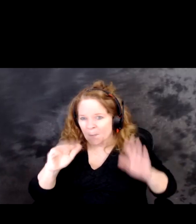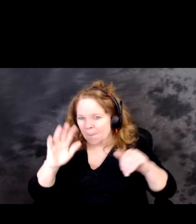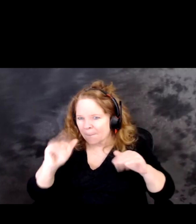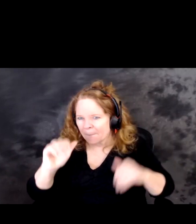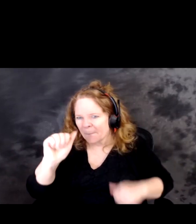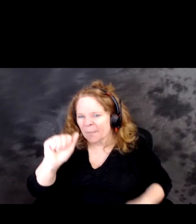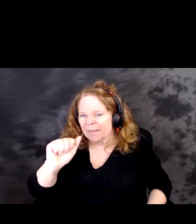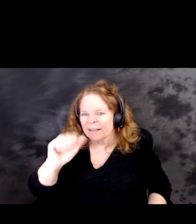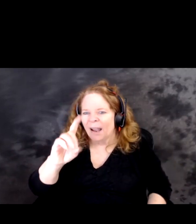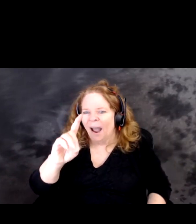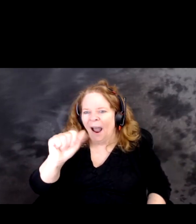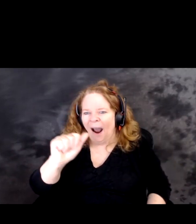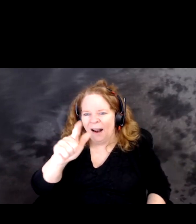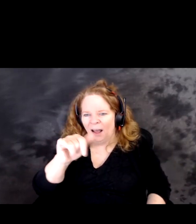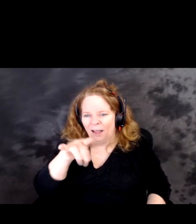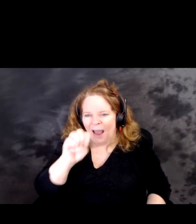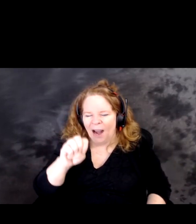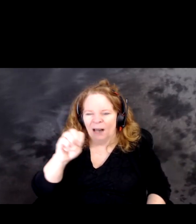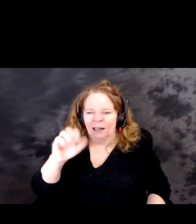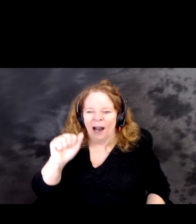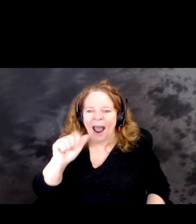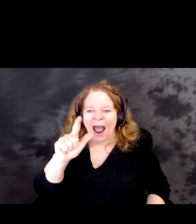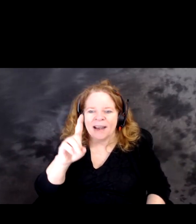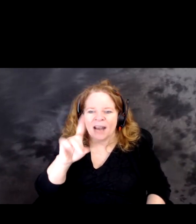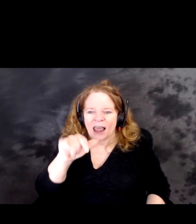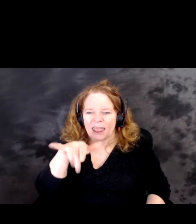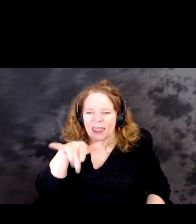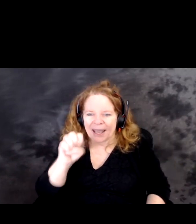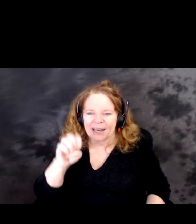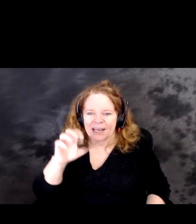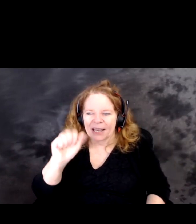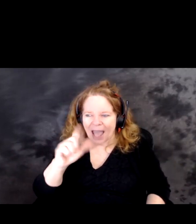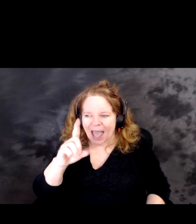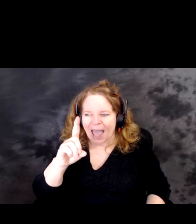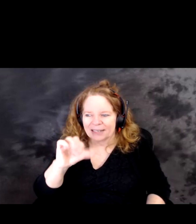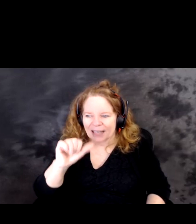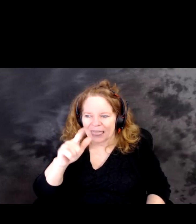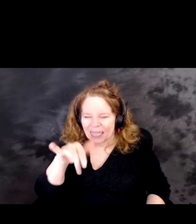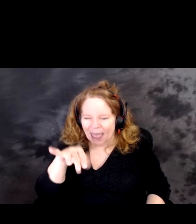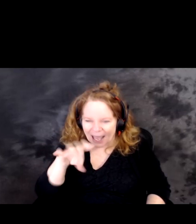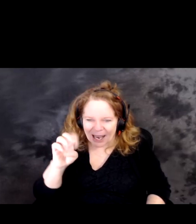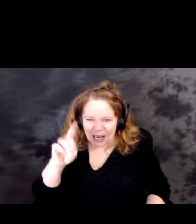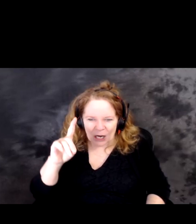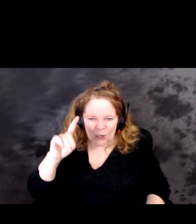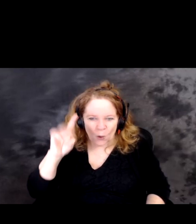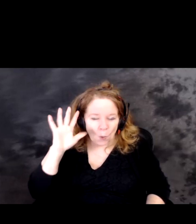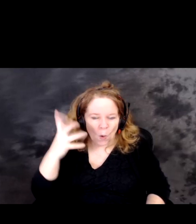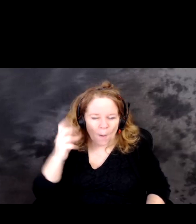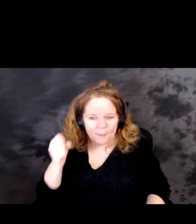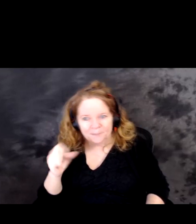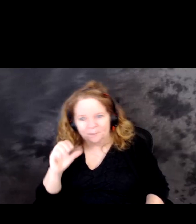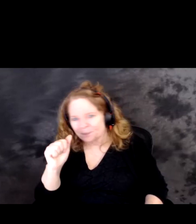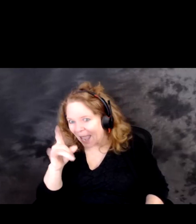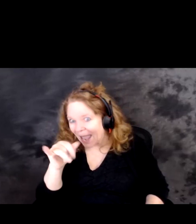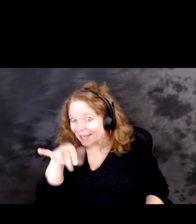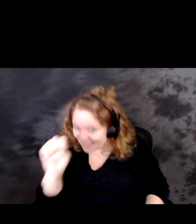Adelaide, adiós, adiós, adiós, Adelaide, adiós, adiós, adiós,